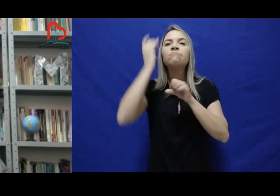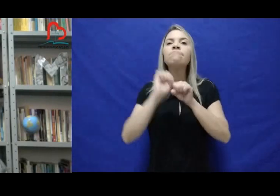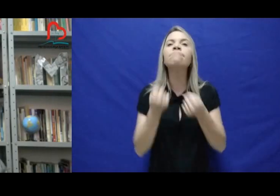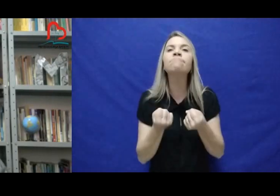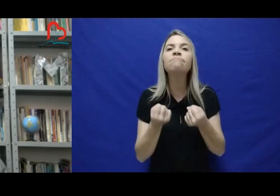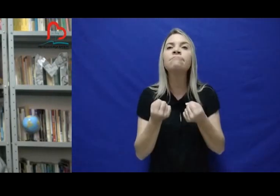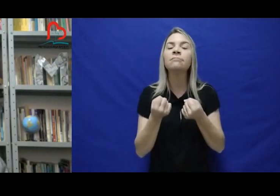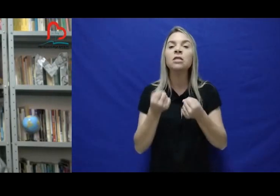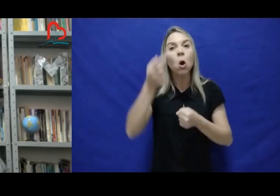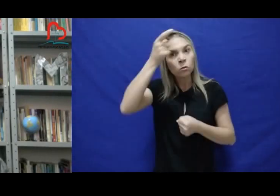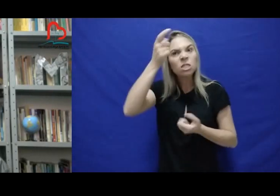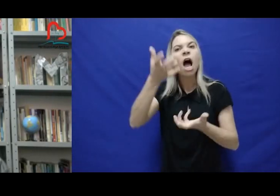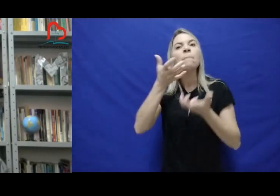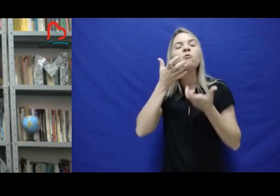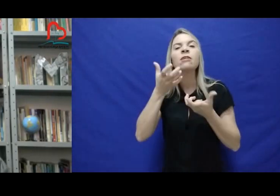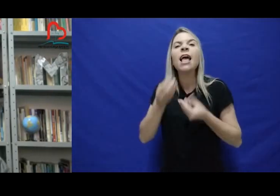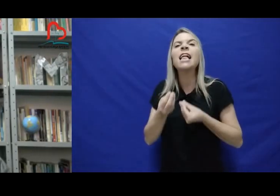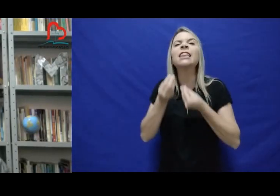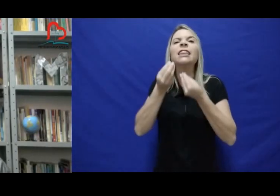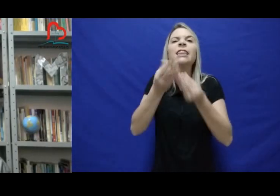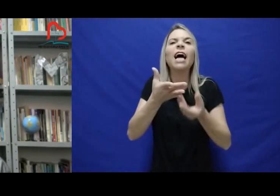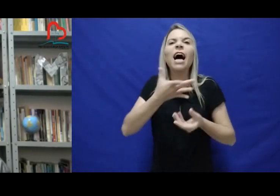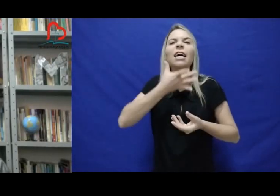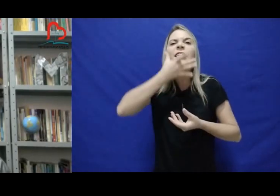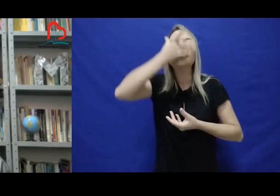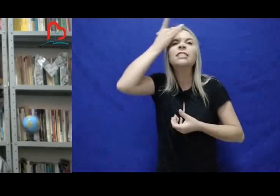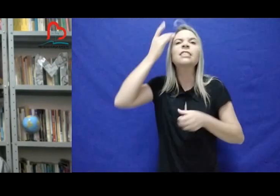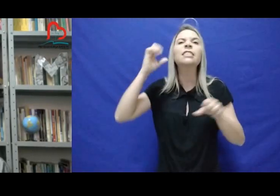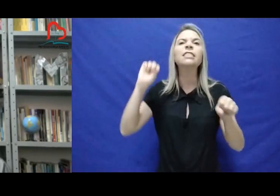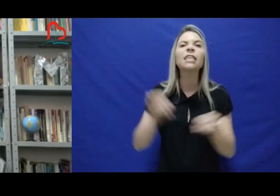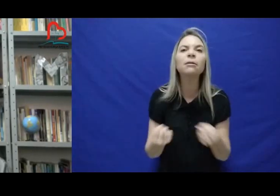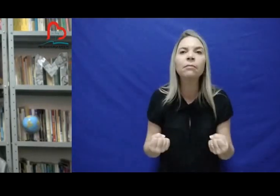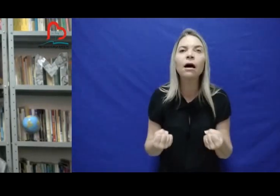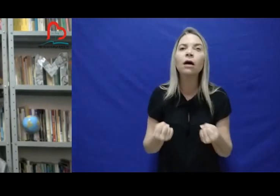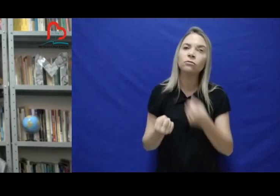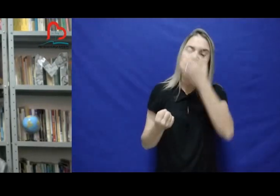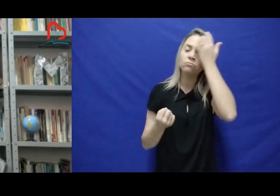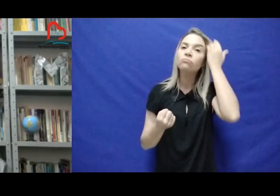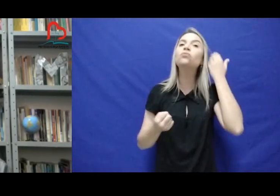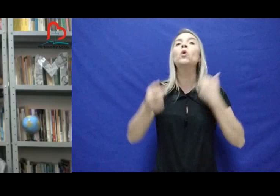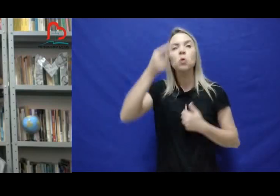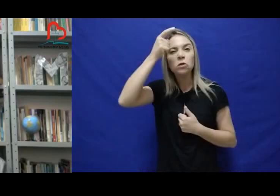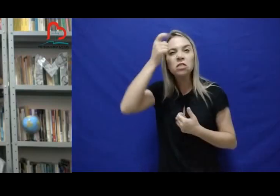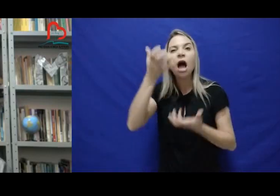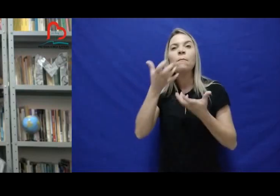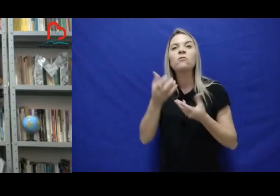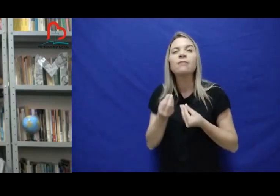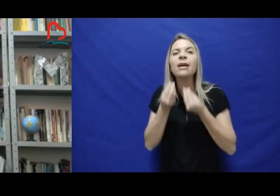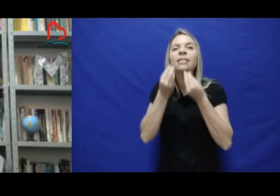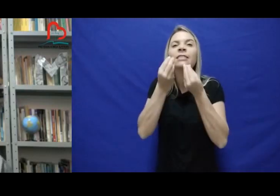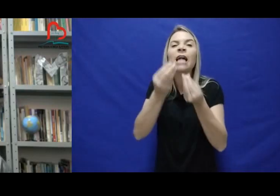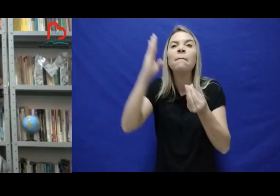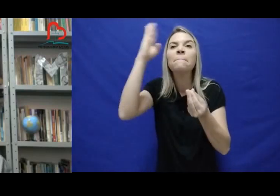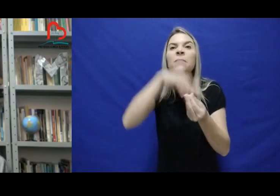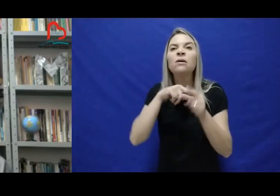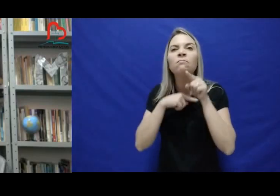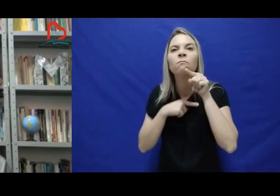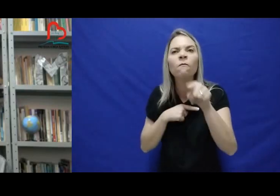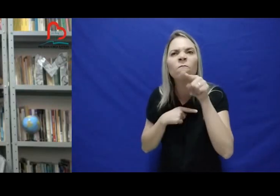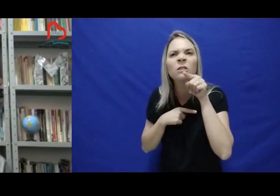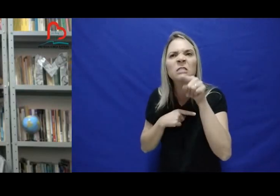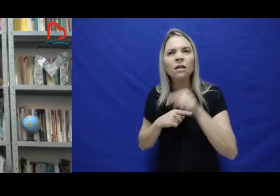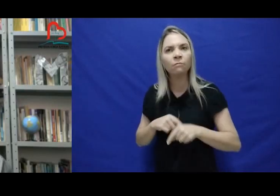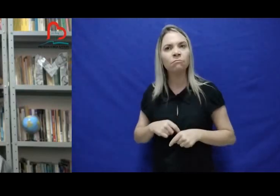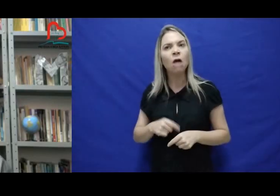terceira vez, Satanás insiste, leva o Senhor a um monte muito alto e ali